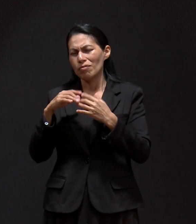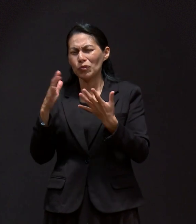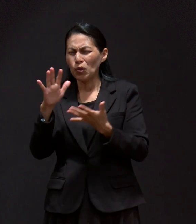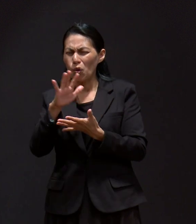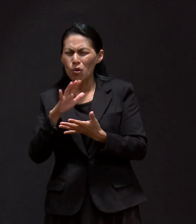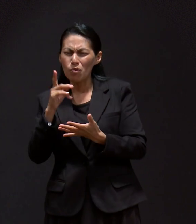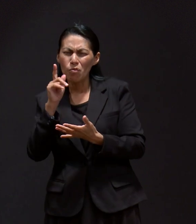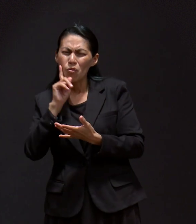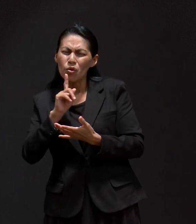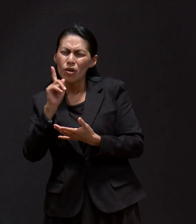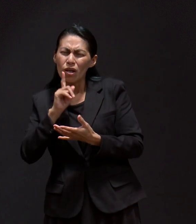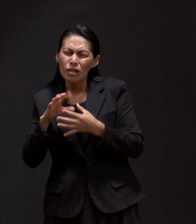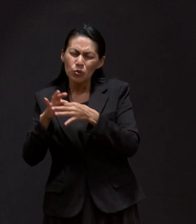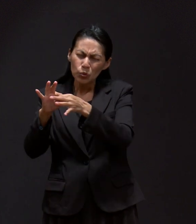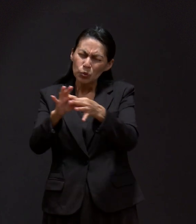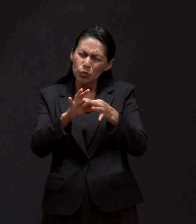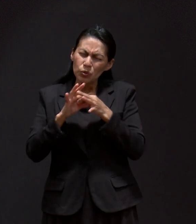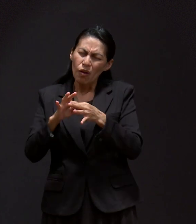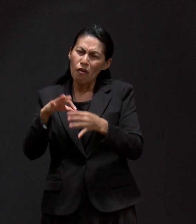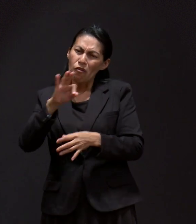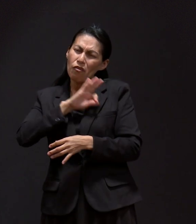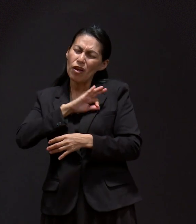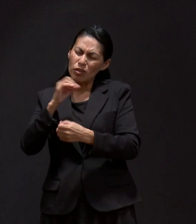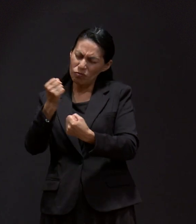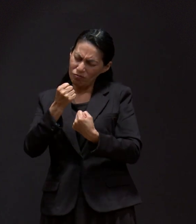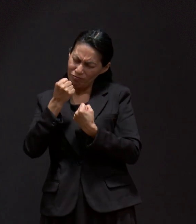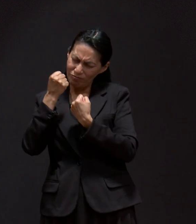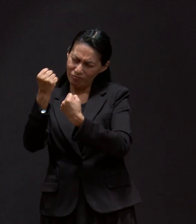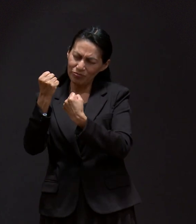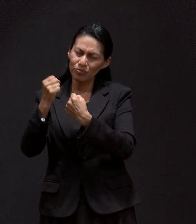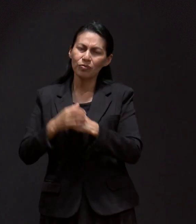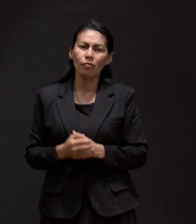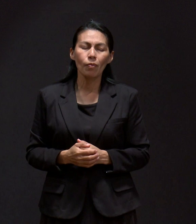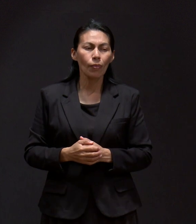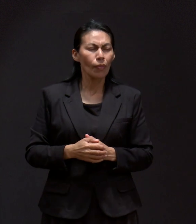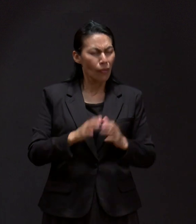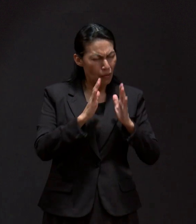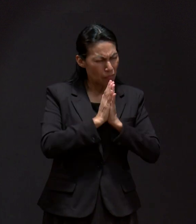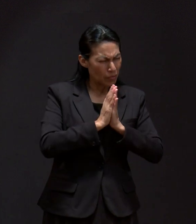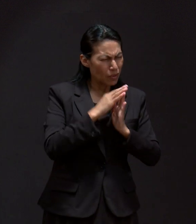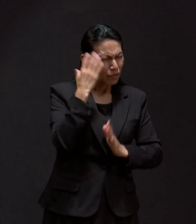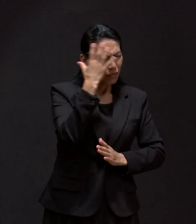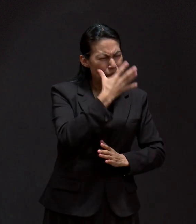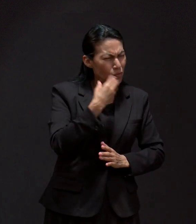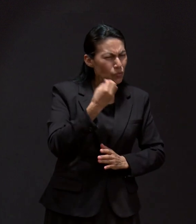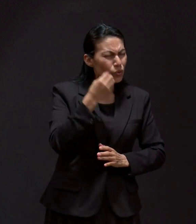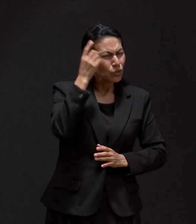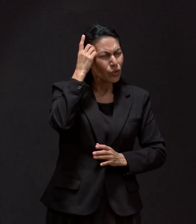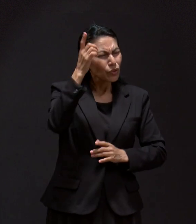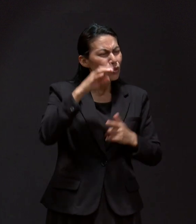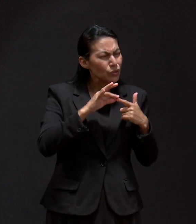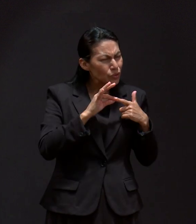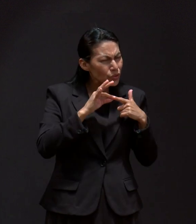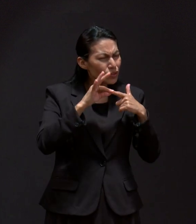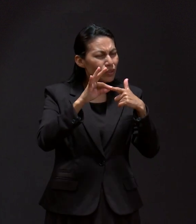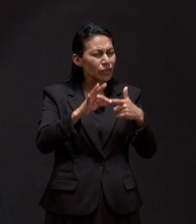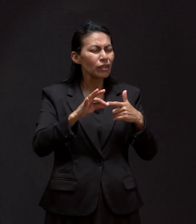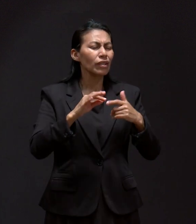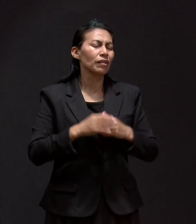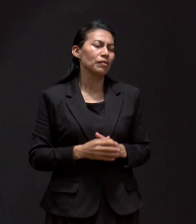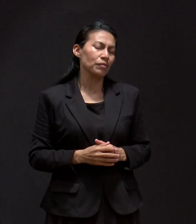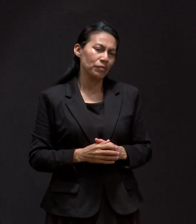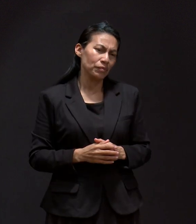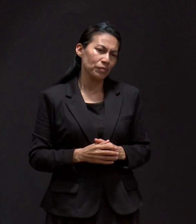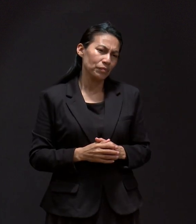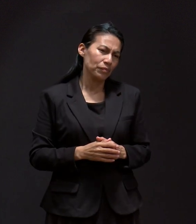sido encuentros de mujeres muy bonitos fortalecemos mucho nuestra fe es maravilloso como como dios nos va